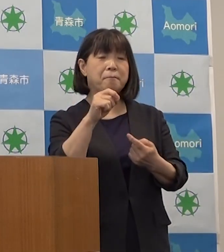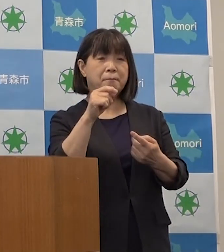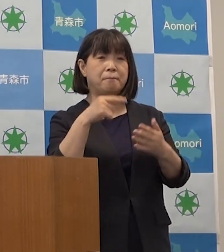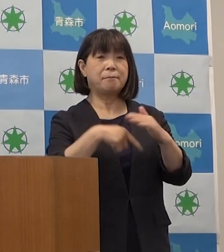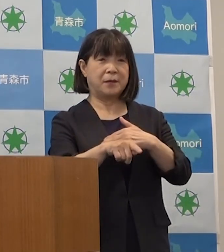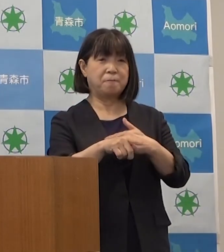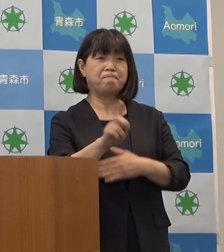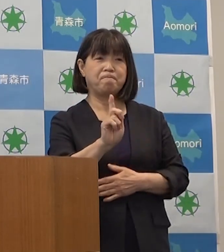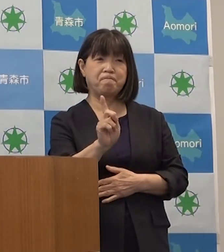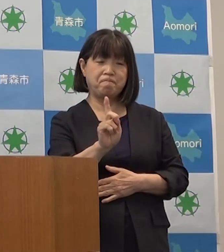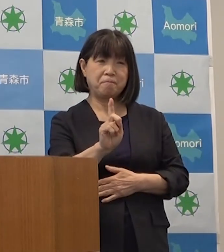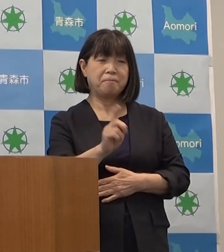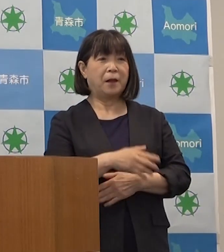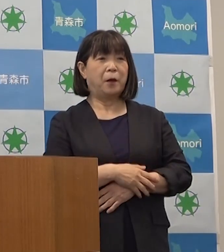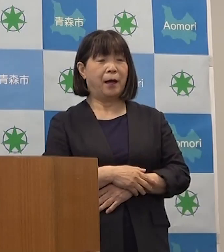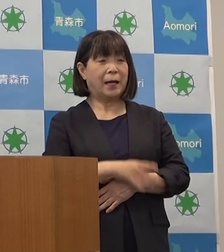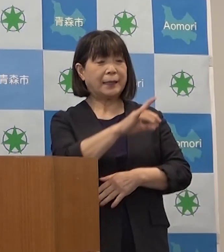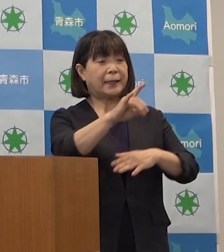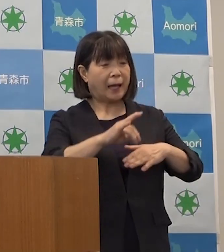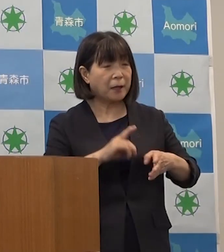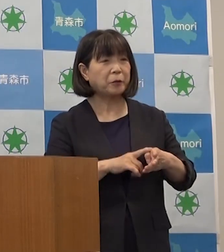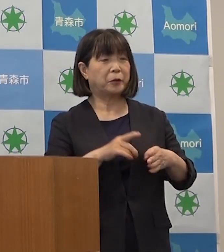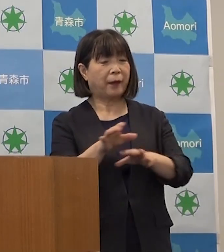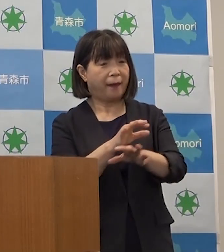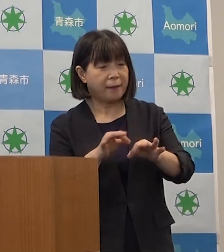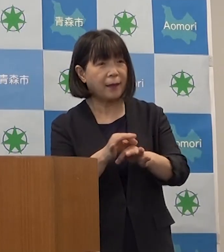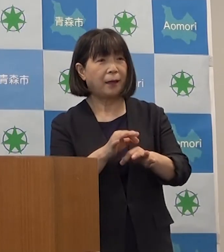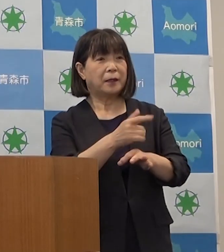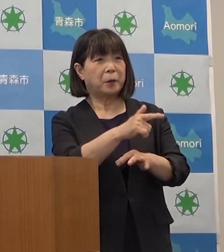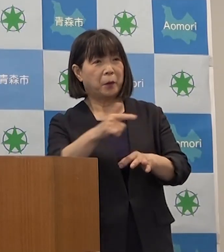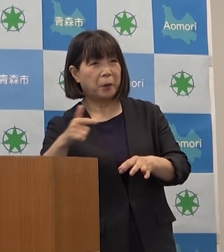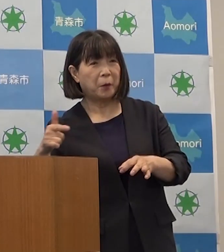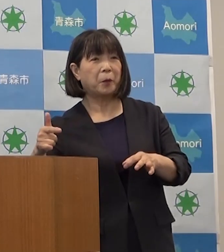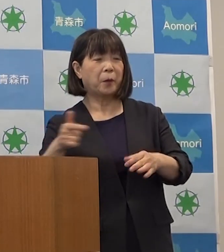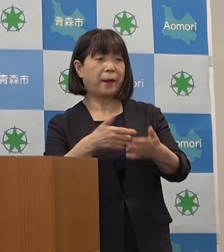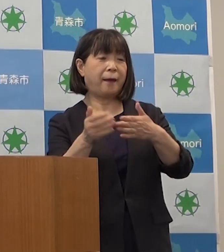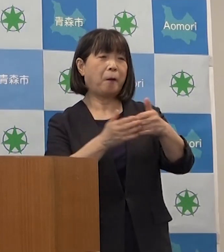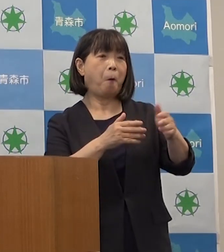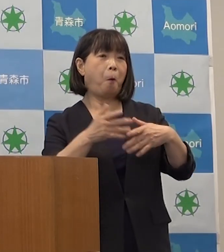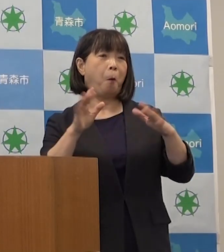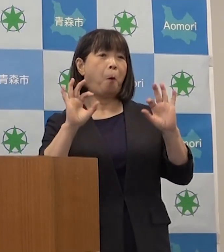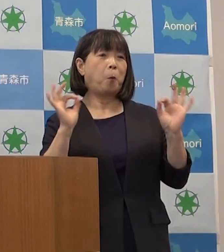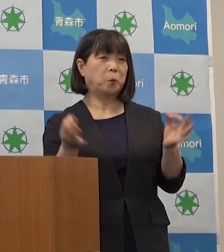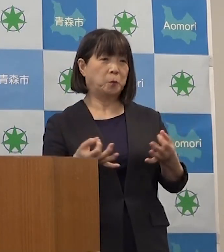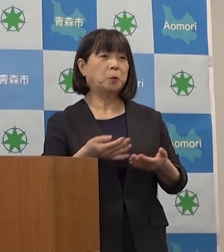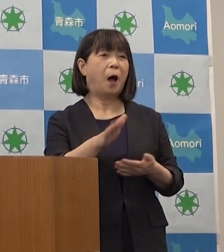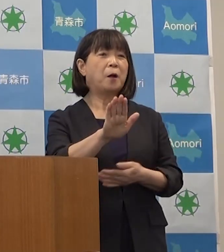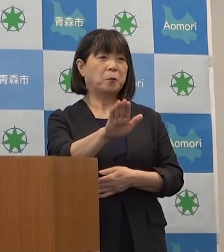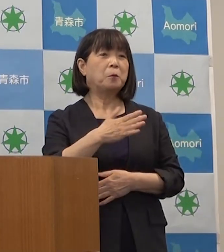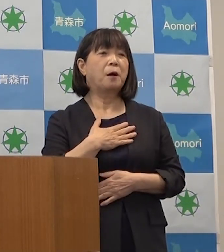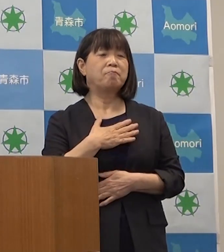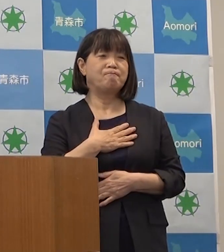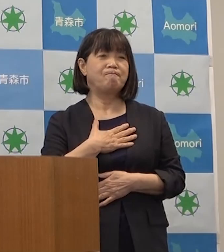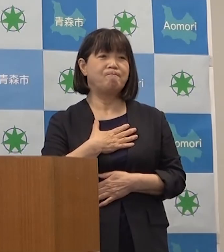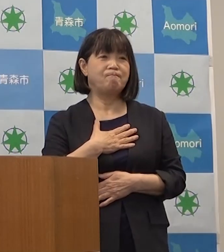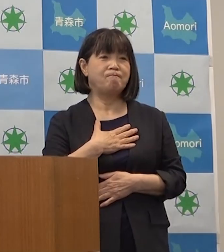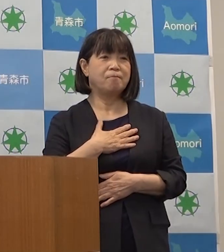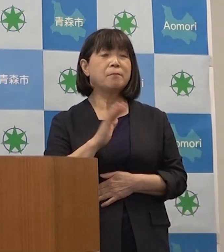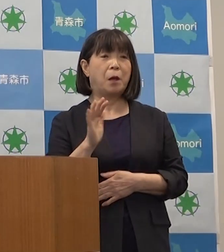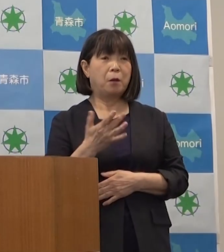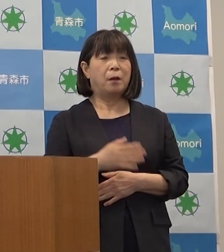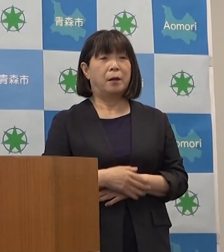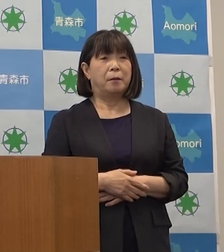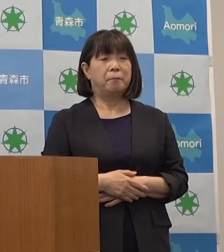こういういろんなことを企画とか経済関係、はい、部署やってて、はい、経験豊富なのは分かるんですけれども、はい、当